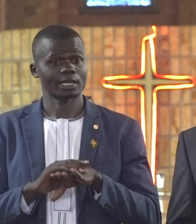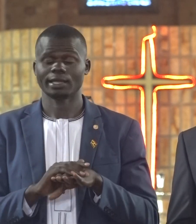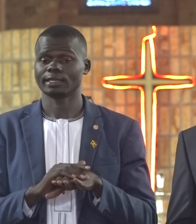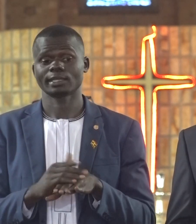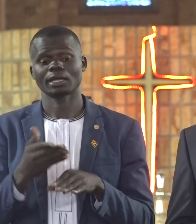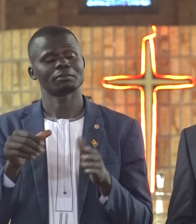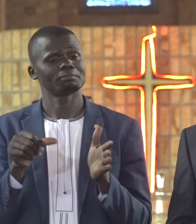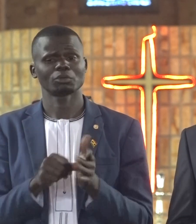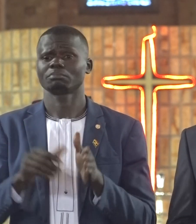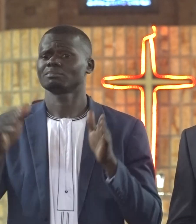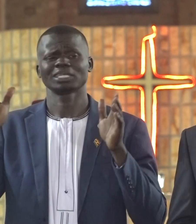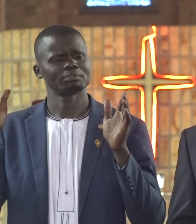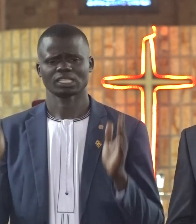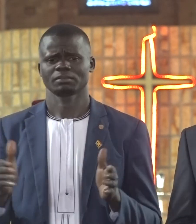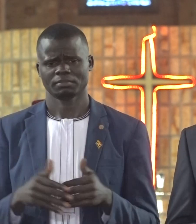kivaamu ebizibu.